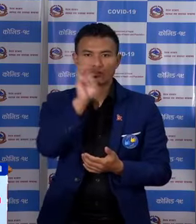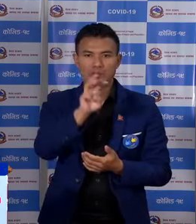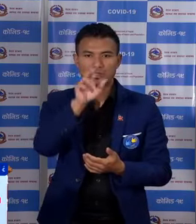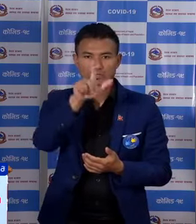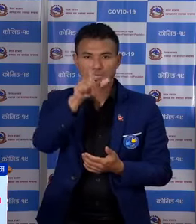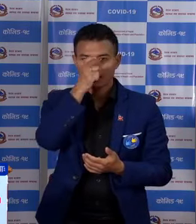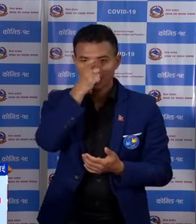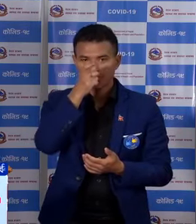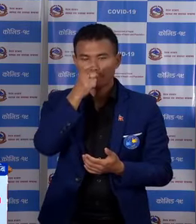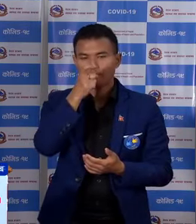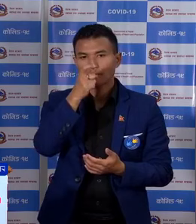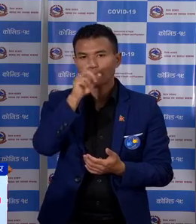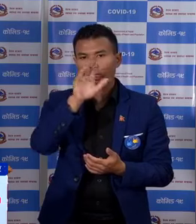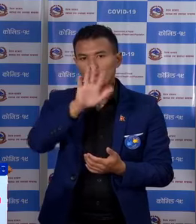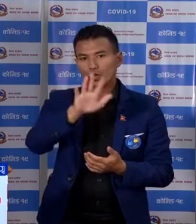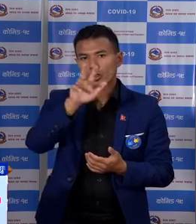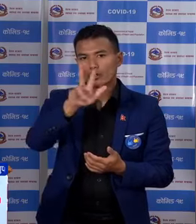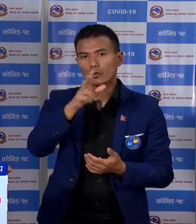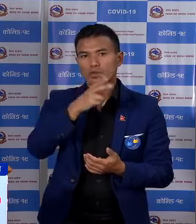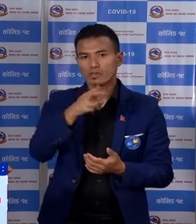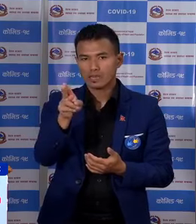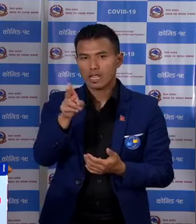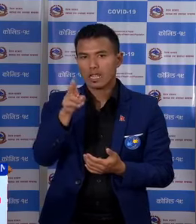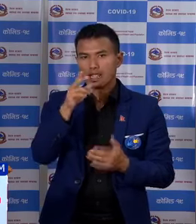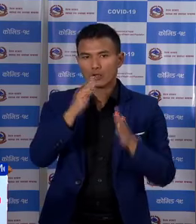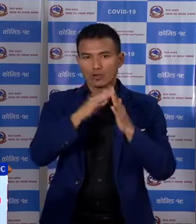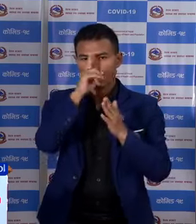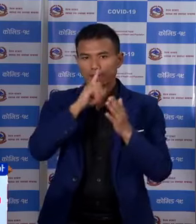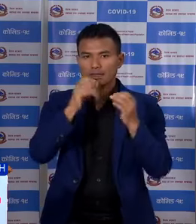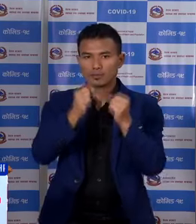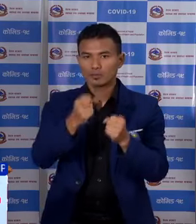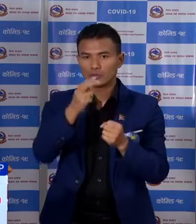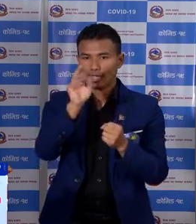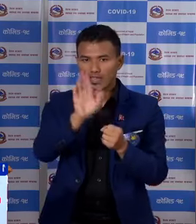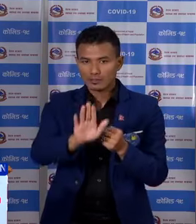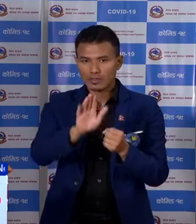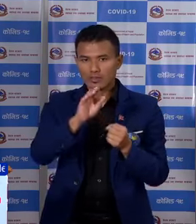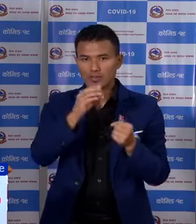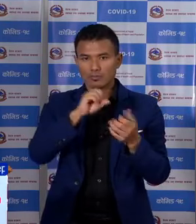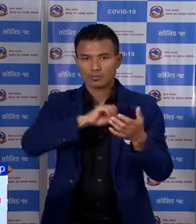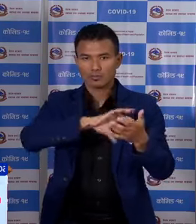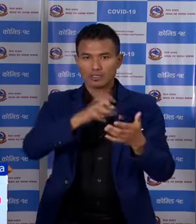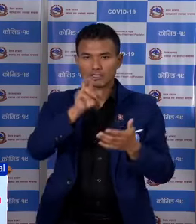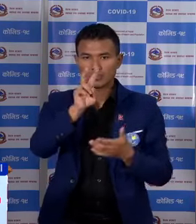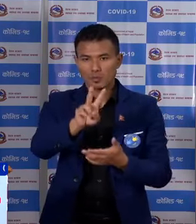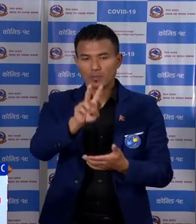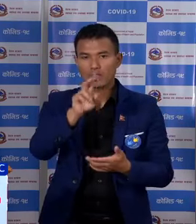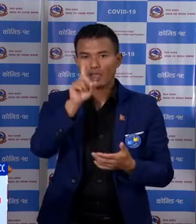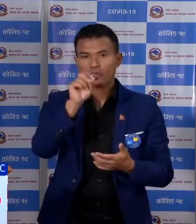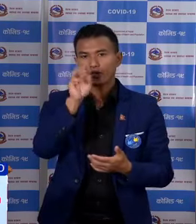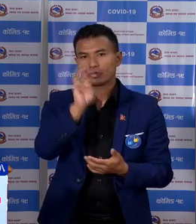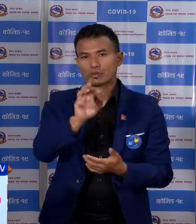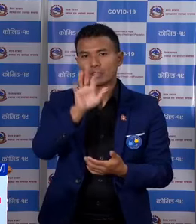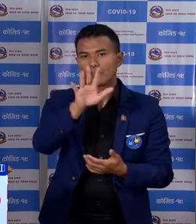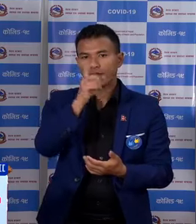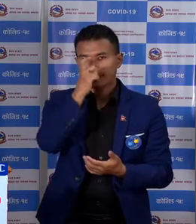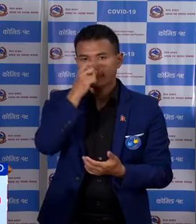,077 अंठाउन न जाना क्वारेंटाइन मां रहन बहेका छा तेसे गरी प्रदेश नमर दुई मां 10